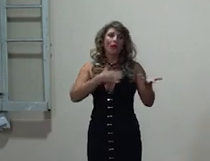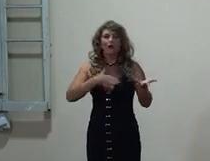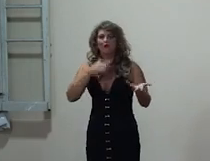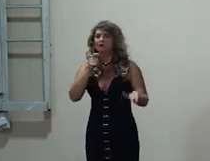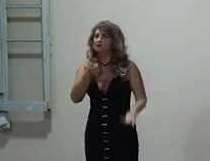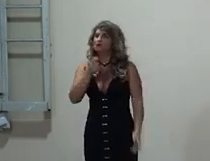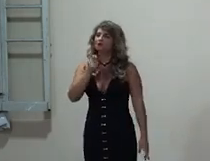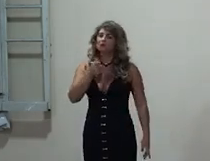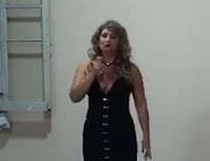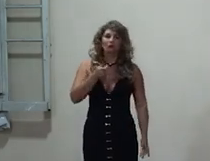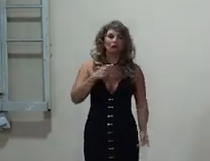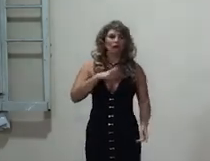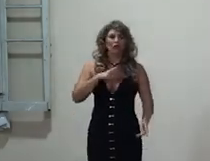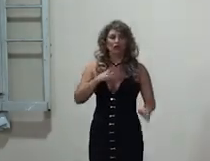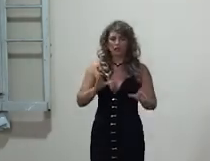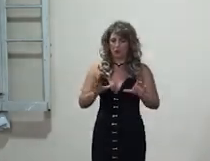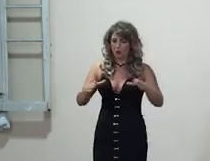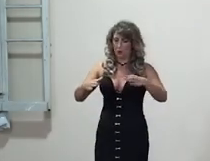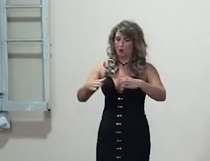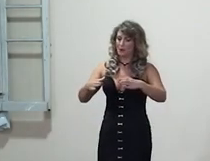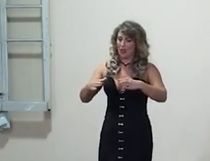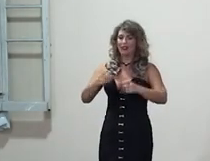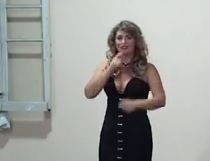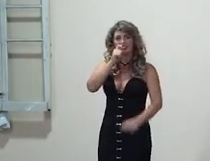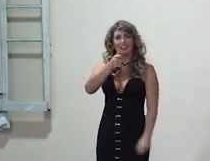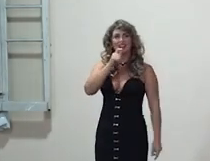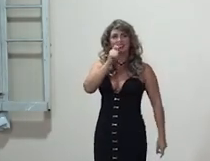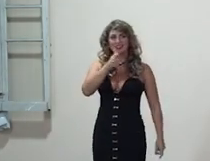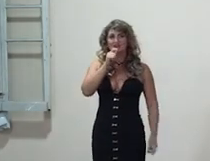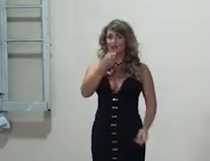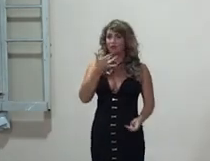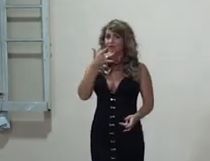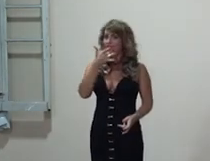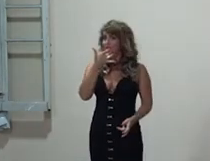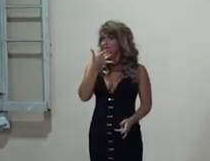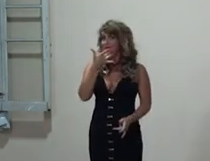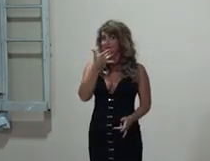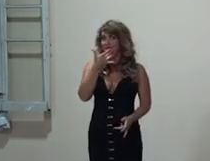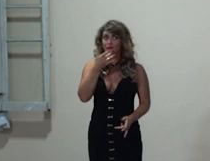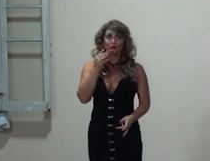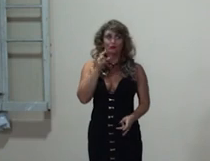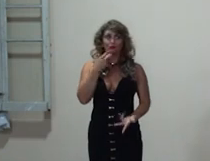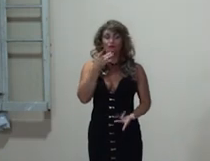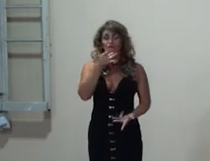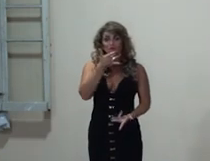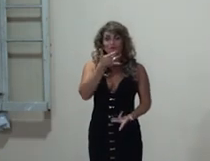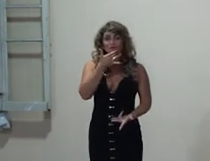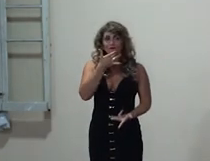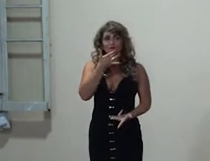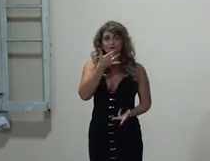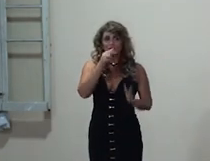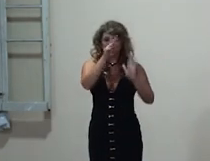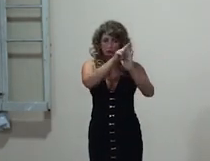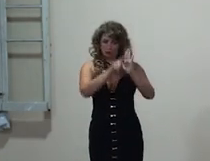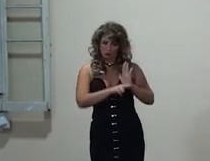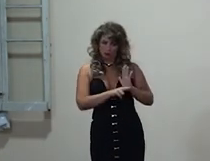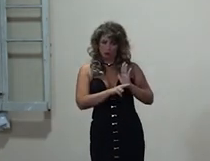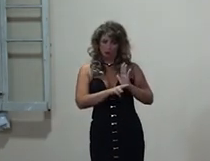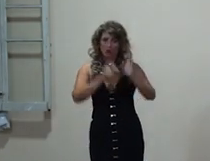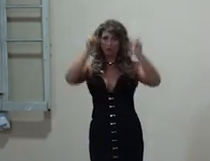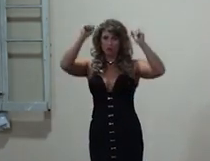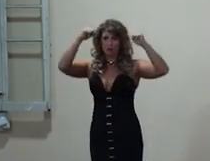Eu tenho um prato de pinhão já fazendo marketing, né? A Rosemarie já experimentou, que chama-se Tropeiro